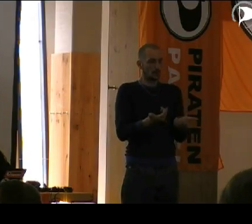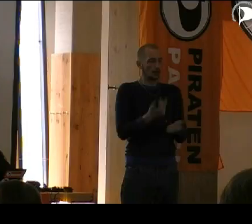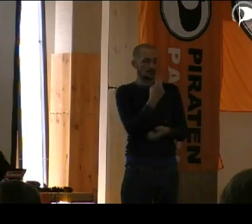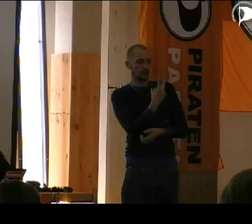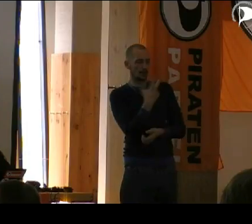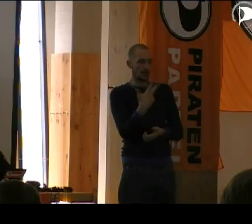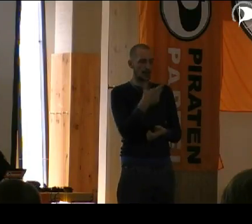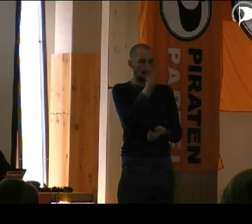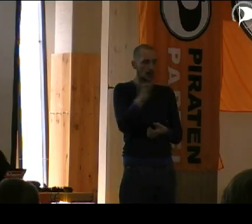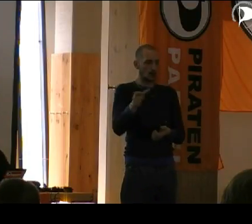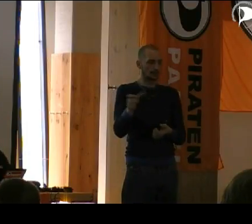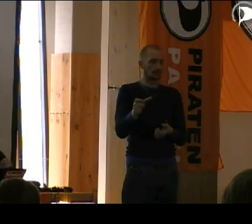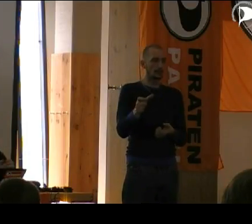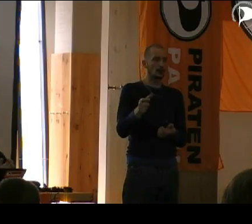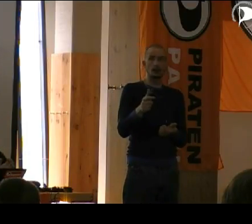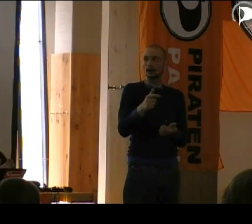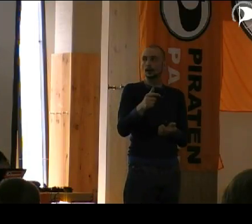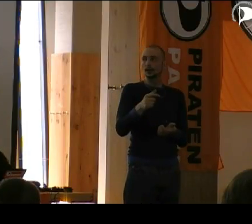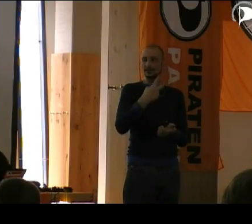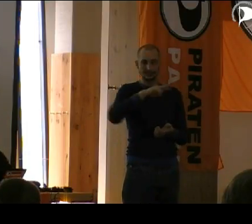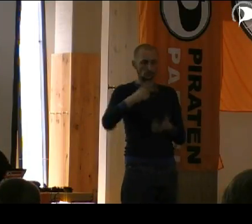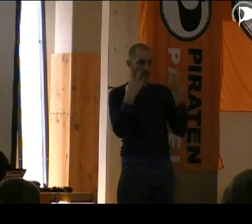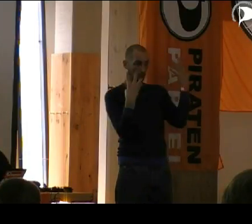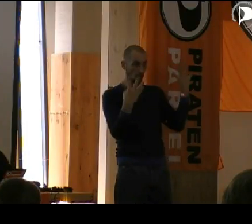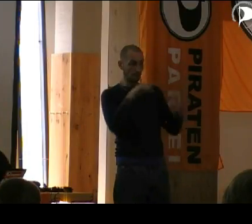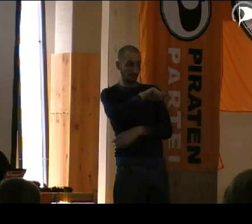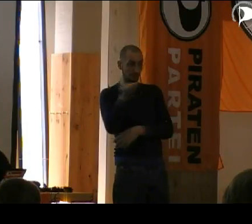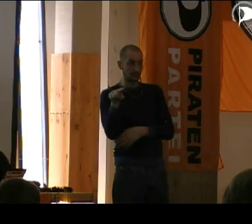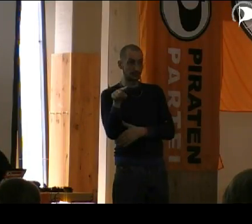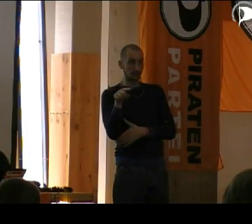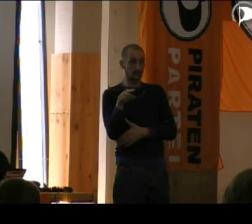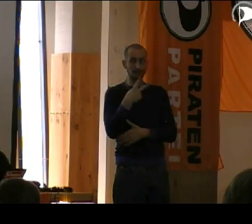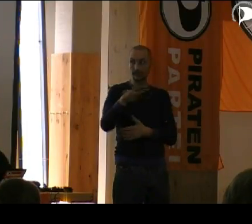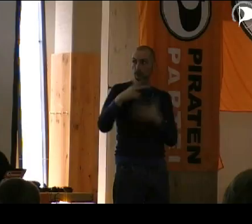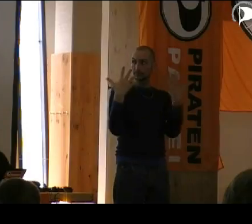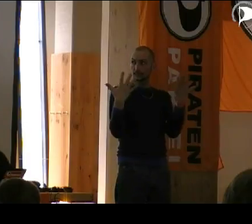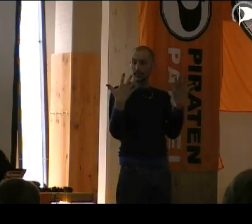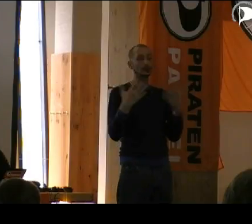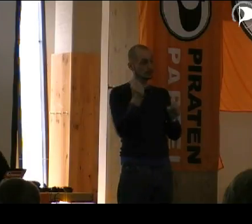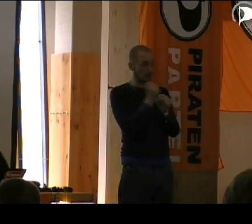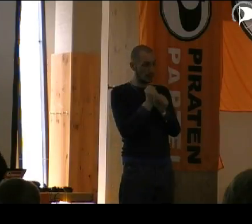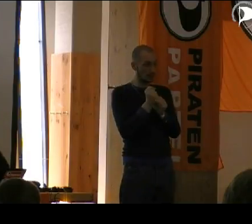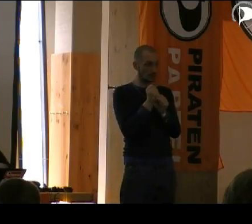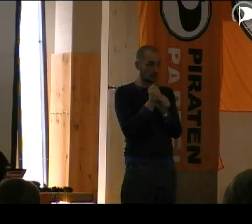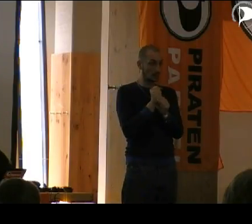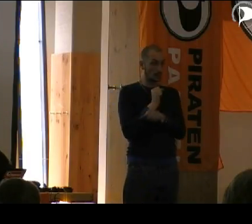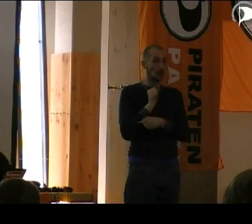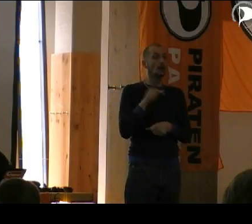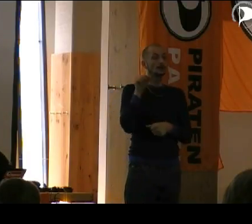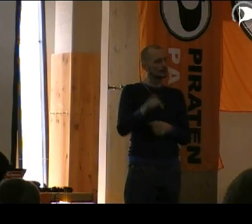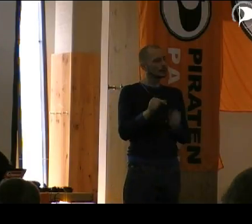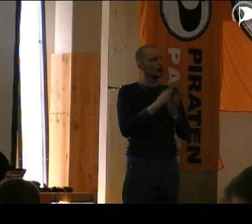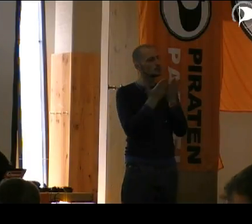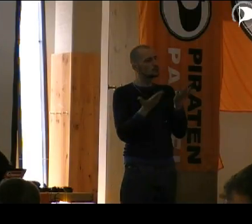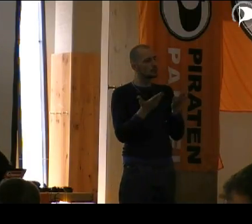leute sagen dieses 2009 bis 2007 gemacht haben ich finde dass leser hat auch wenn ich jetzt direkt keine buchführung wir sehen hat die